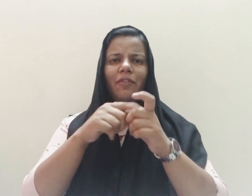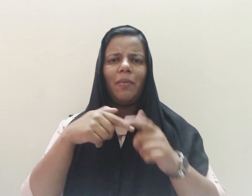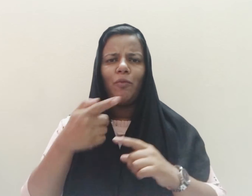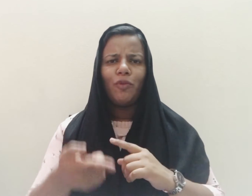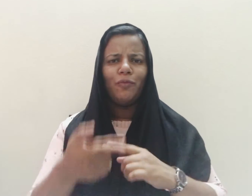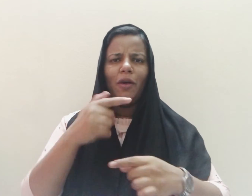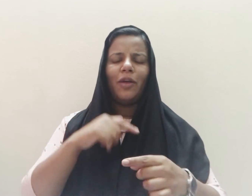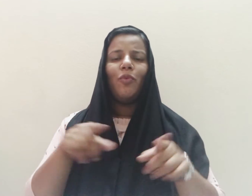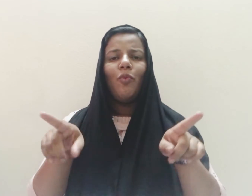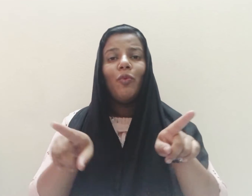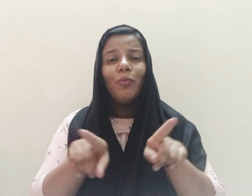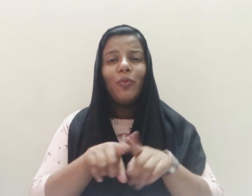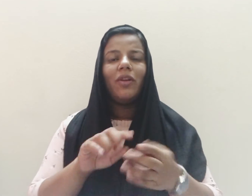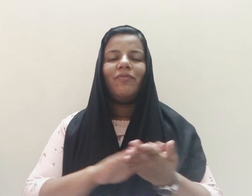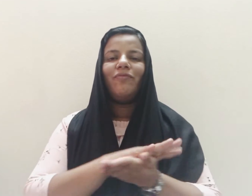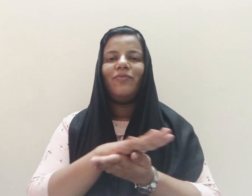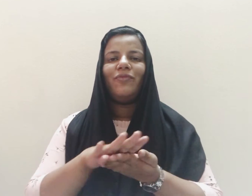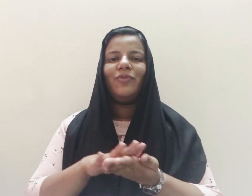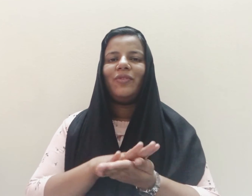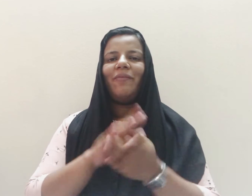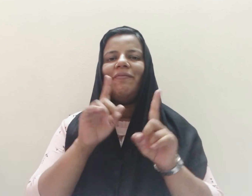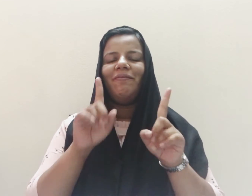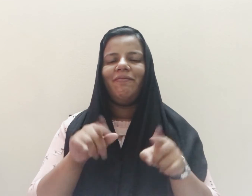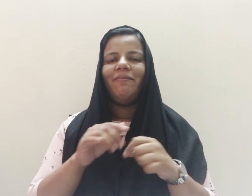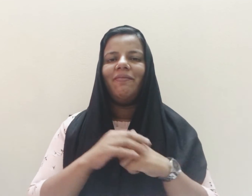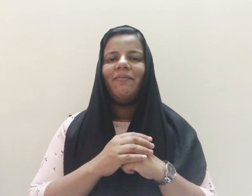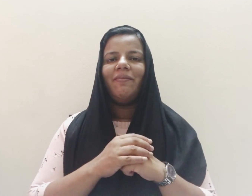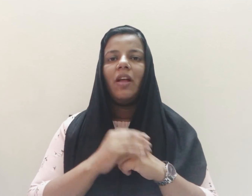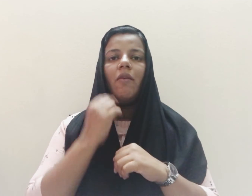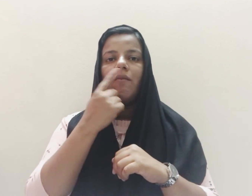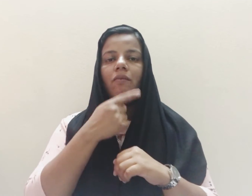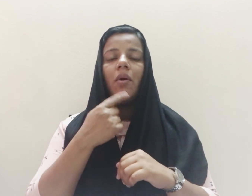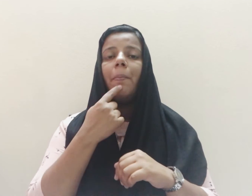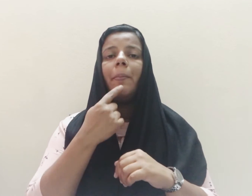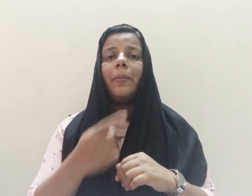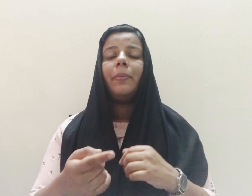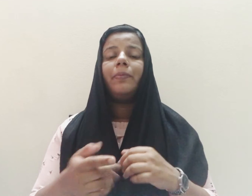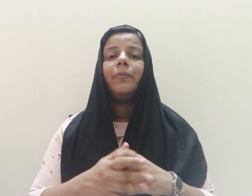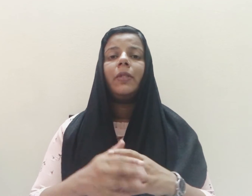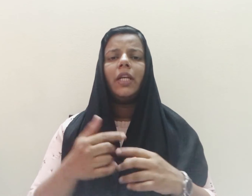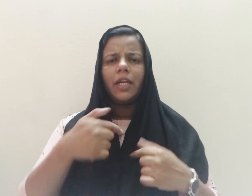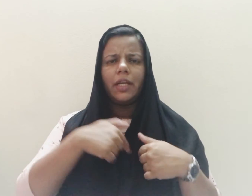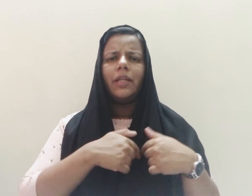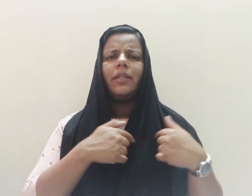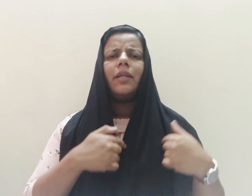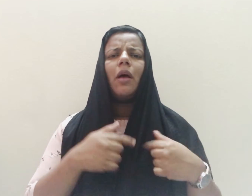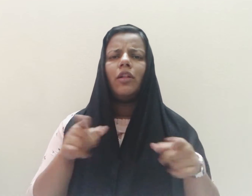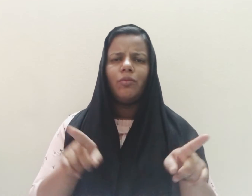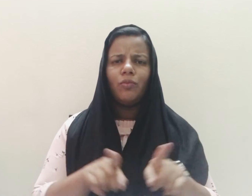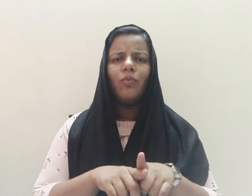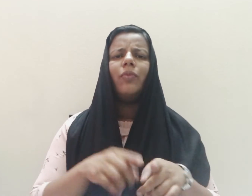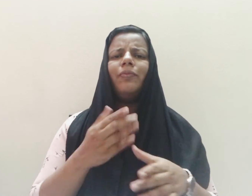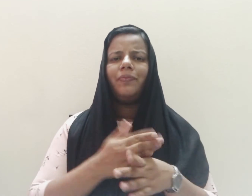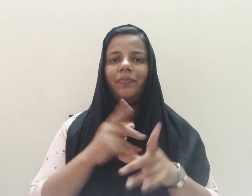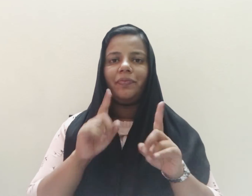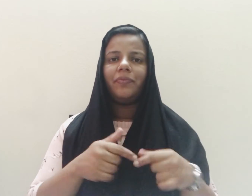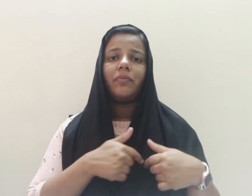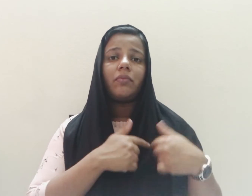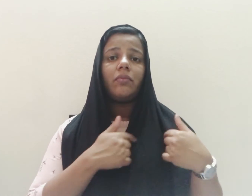പുറത്തും ഒരുപോലെ വിശുദ്ധമായിരിക്കണം. ആമേൻ നമ്മൾ ആമേൻ വാ കൊണ്ട് പറയുന്നത് തന്നെ ആയിരിക്കണം നമ്മുടെ ഹൃദയത്തിൽ ചിന്തിക്കുന്നത്. ഹൃദയത്തിലൊന്ന് ചിന്തിച്ചിട്ട്